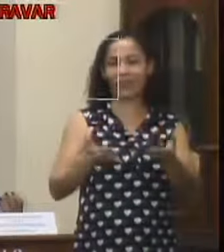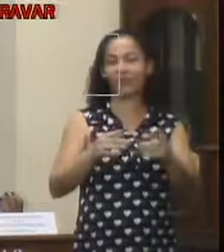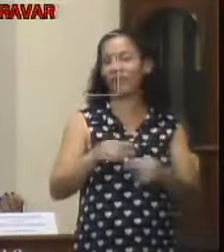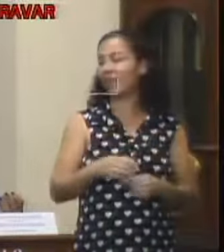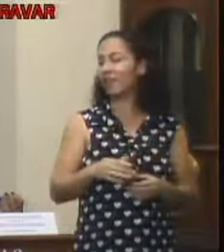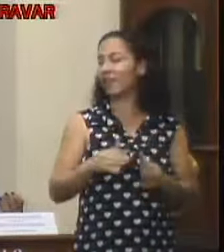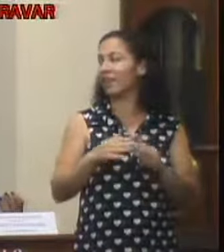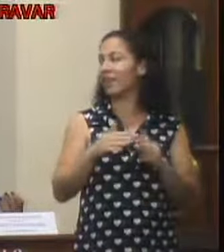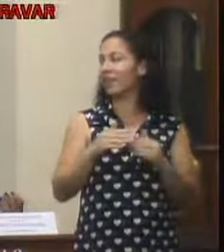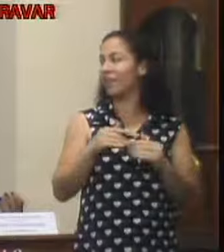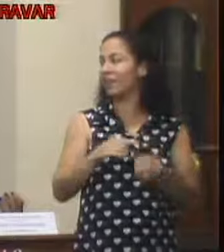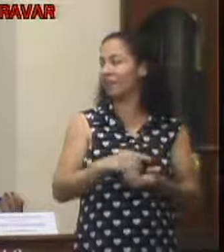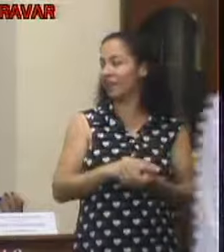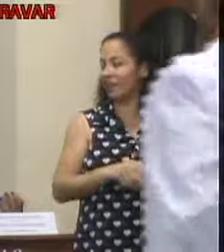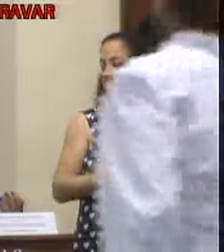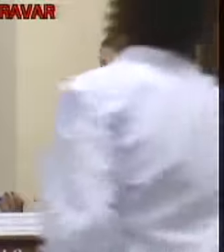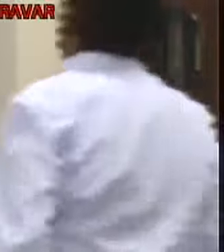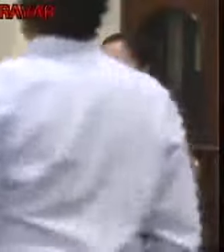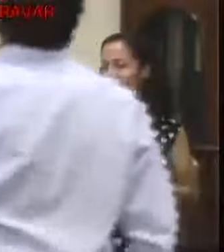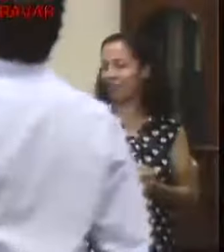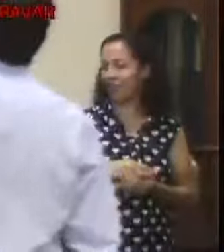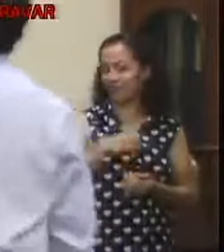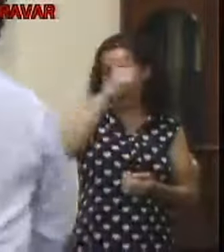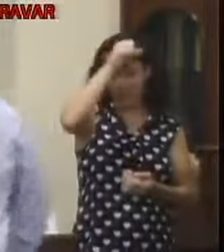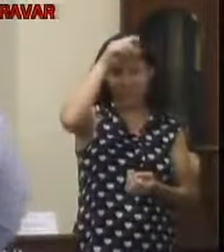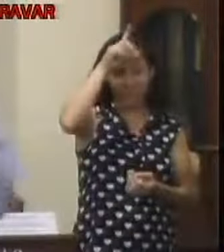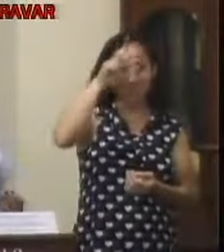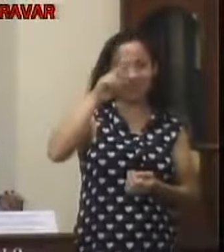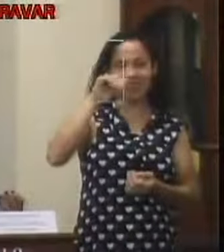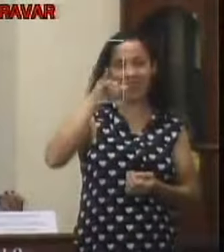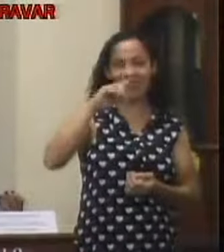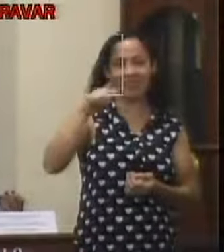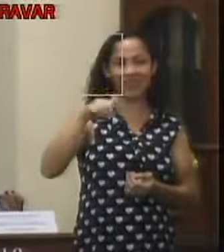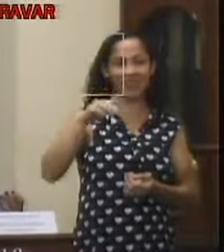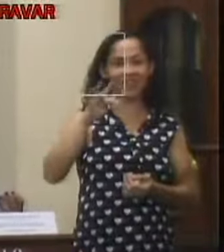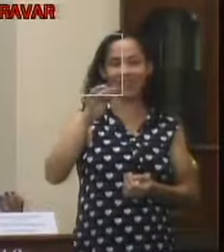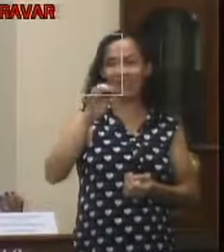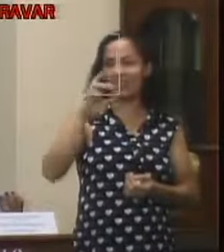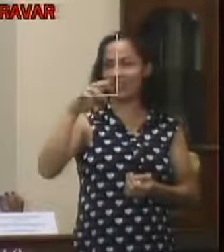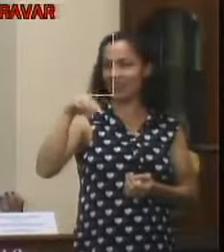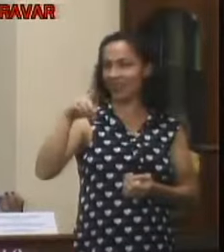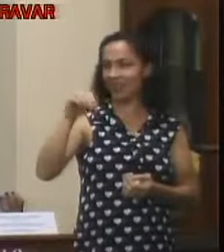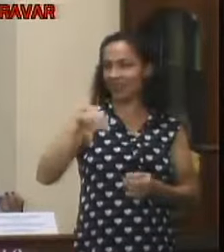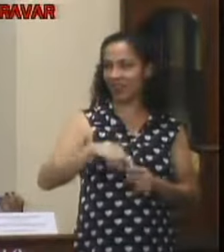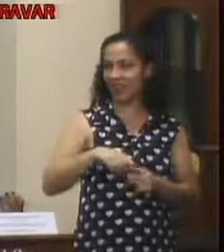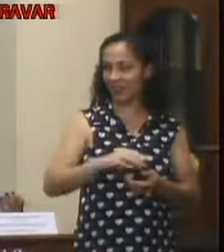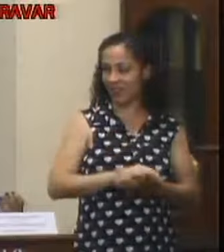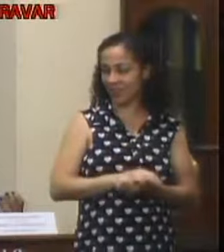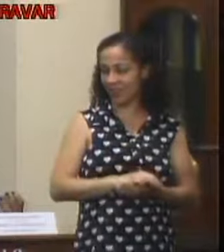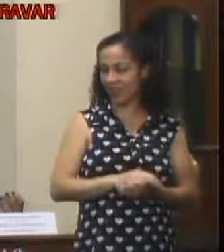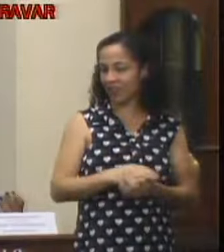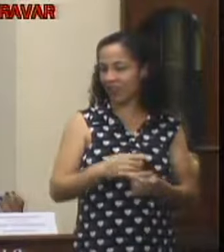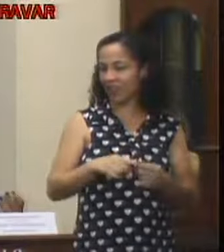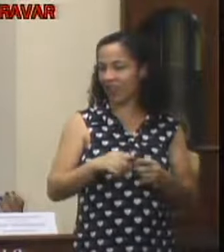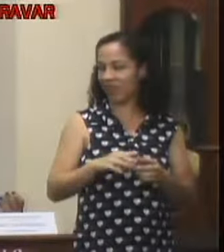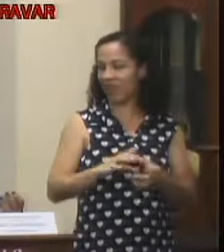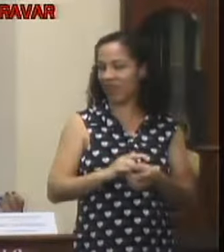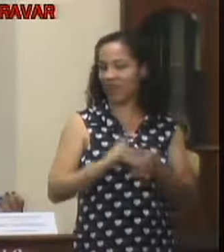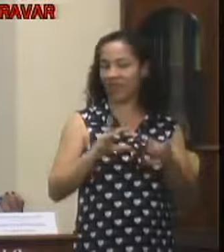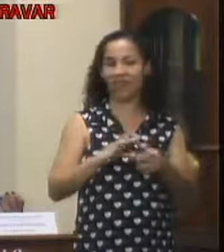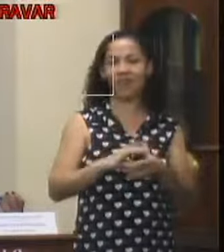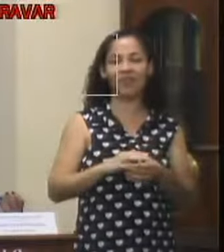presente indicação, solicitando ao excelentíssimo senhor prefeito municipal de Valença, que analise a possibilidade de conceder aumento ao